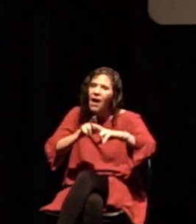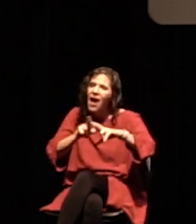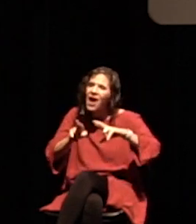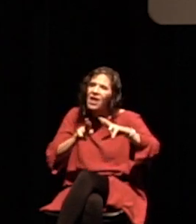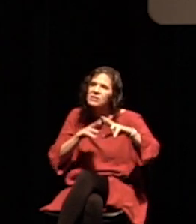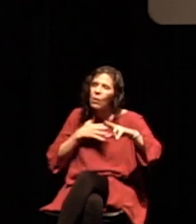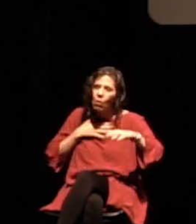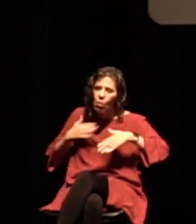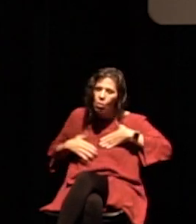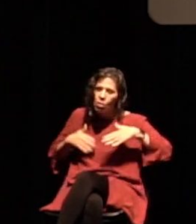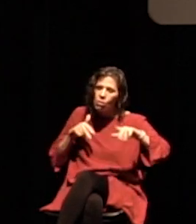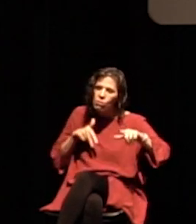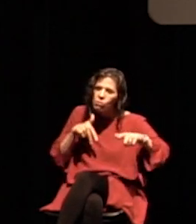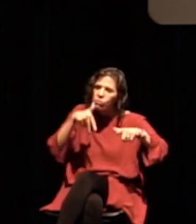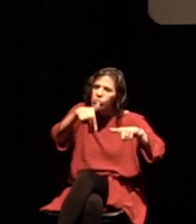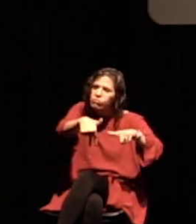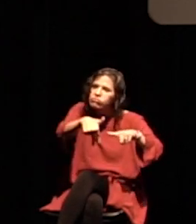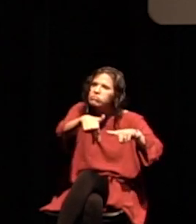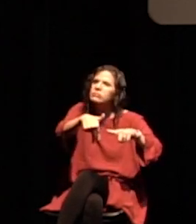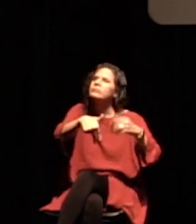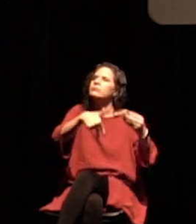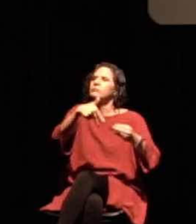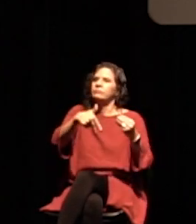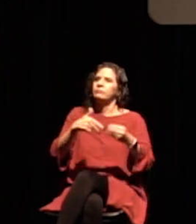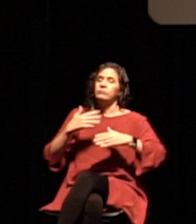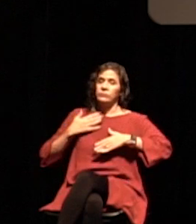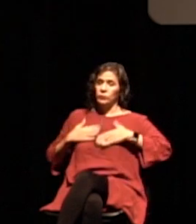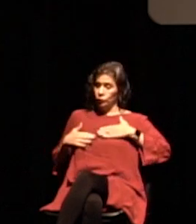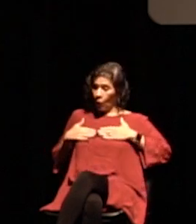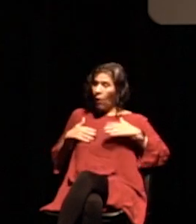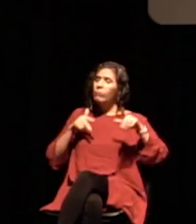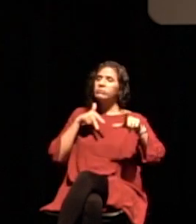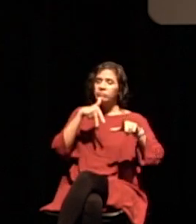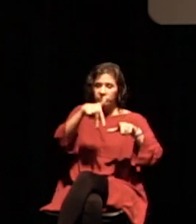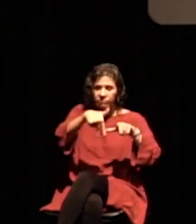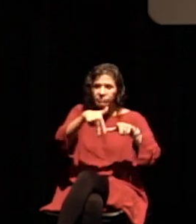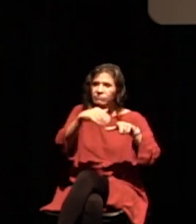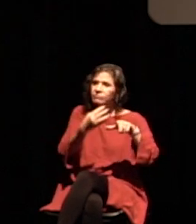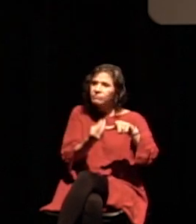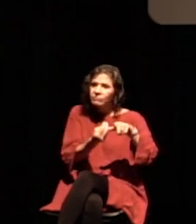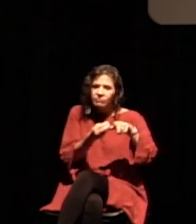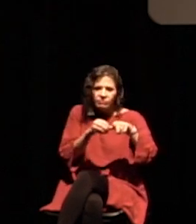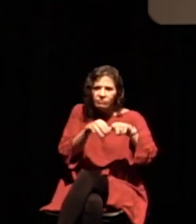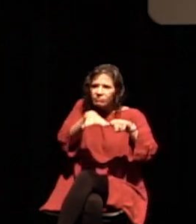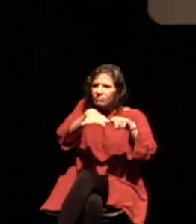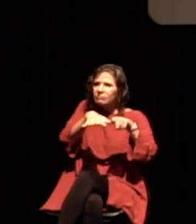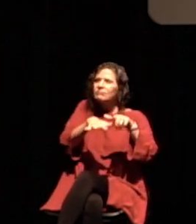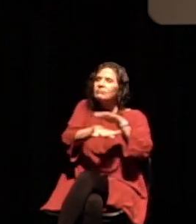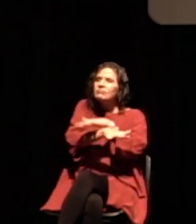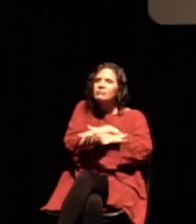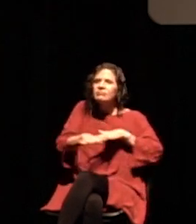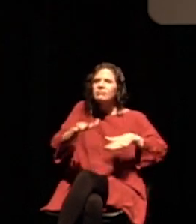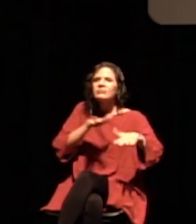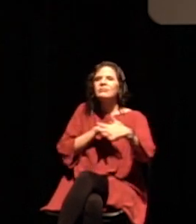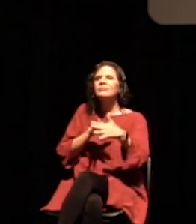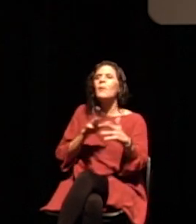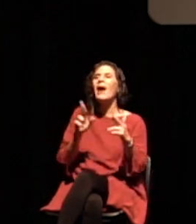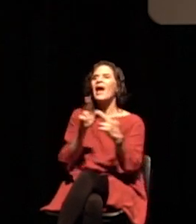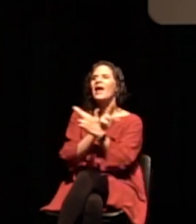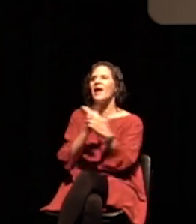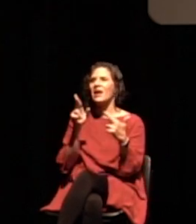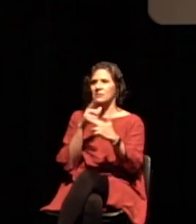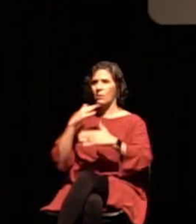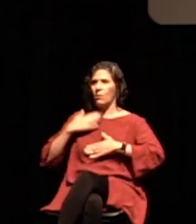corpo também, não é uma substancialidade, não é uma categoria, o espaço é sempre essa relação, corpo-espaço é uma